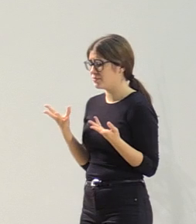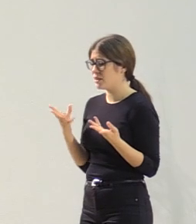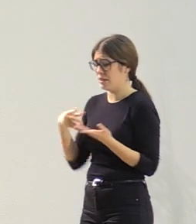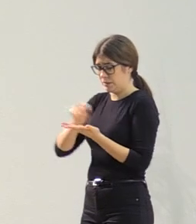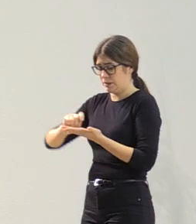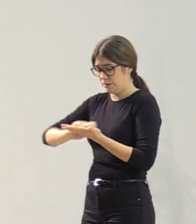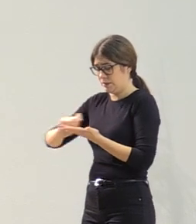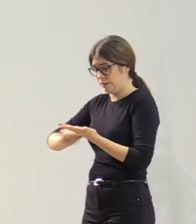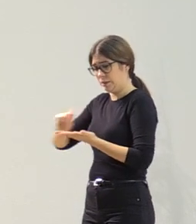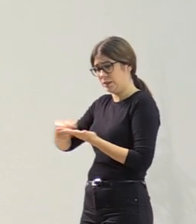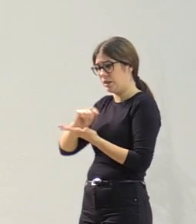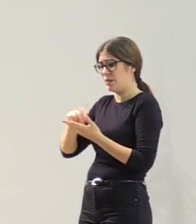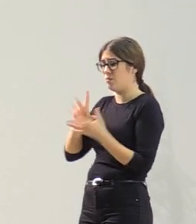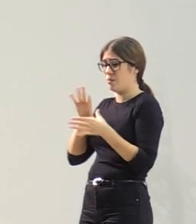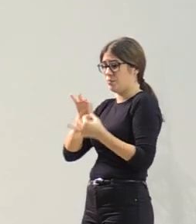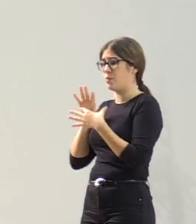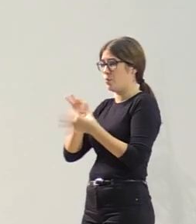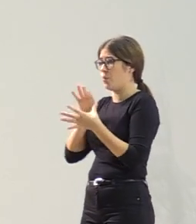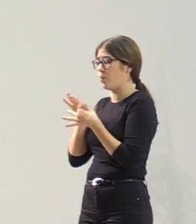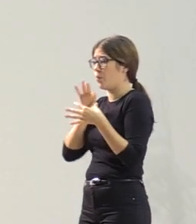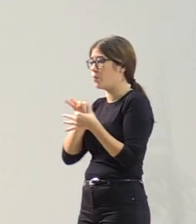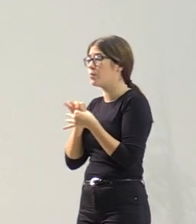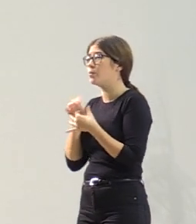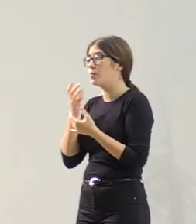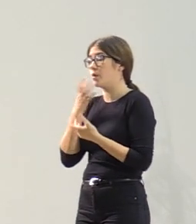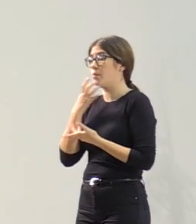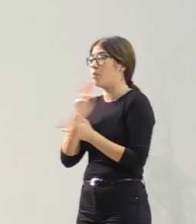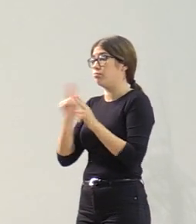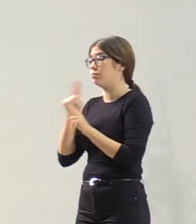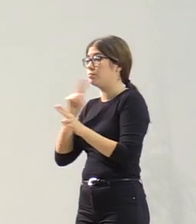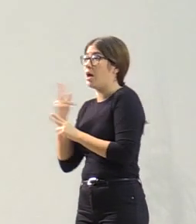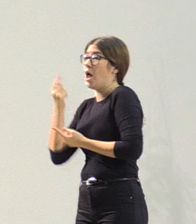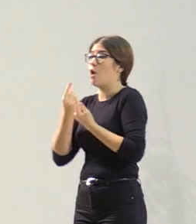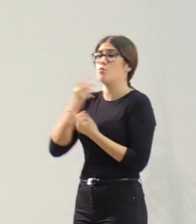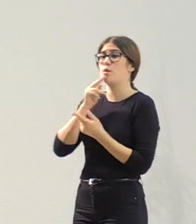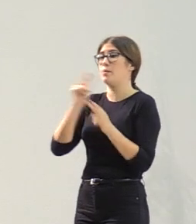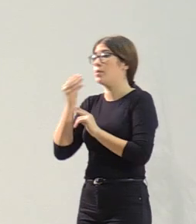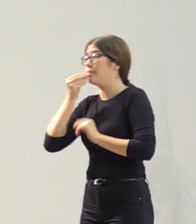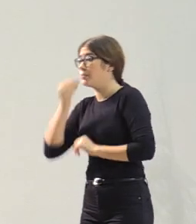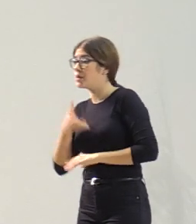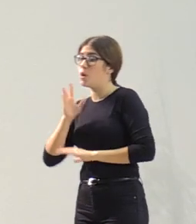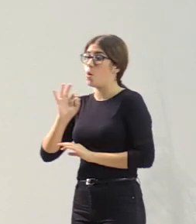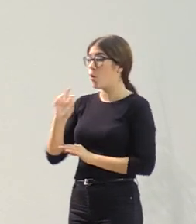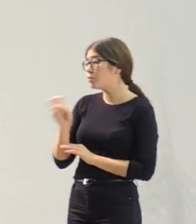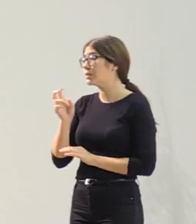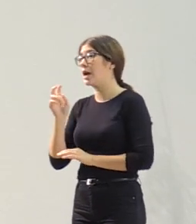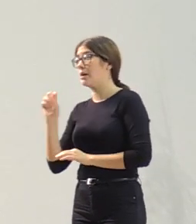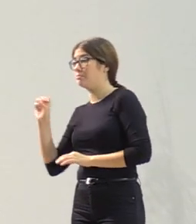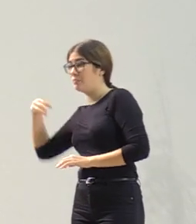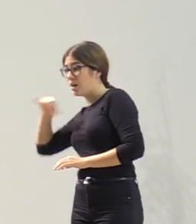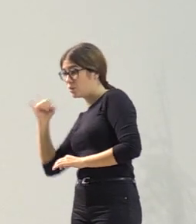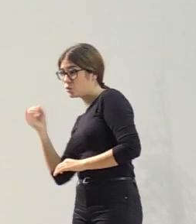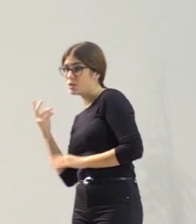todos vinculados y lanzaré algunas y las puedo contestar bien, si no se puede mal como José acaban de hacer, sino luego